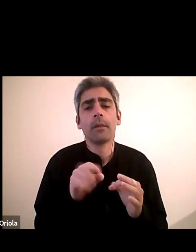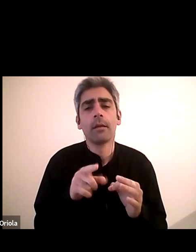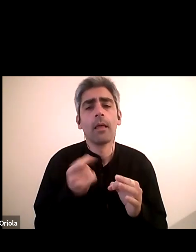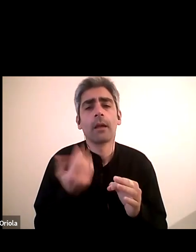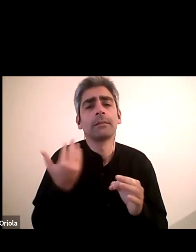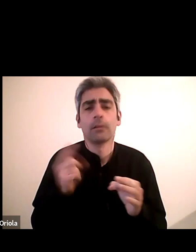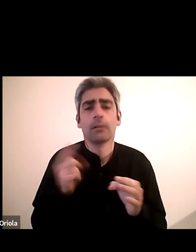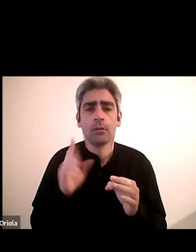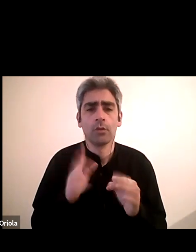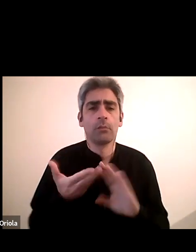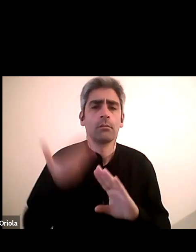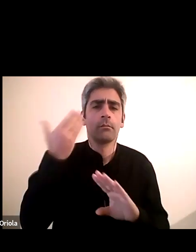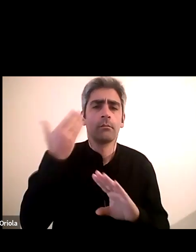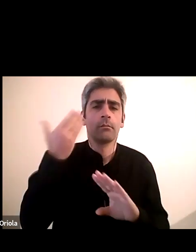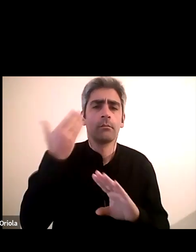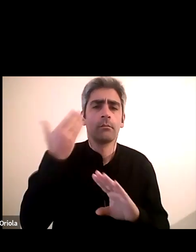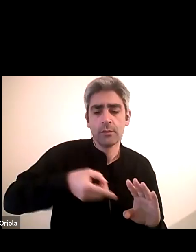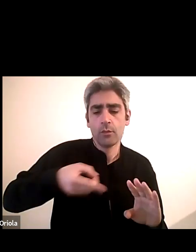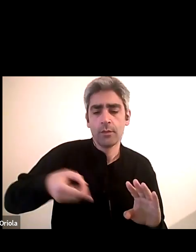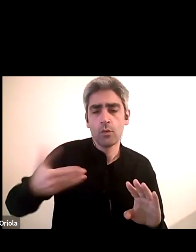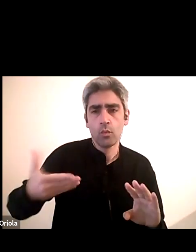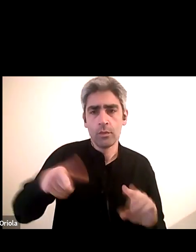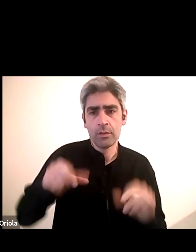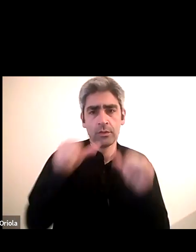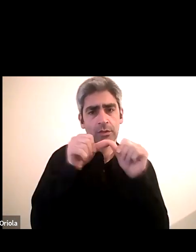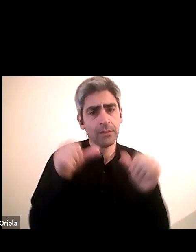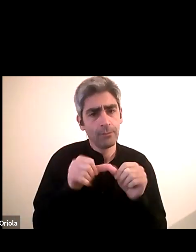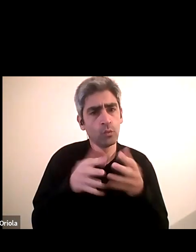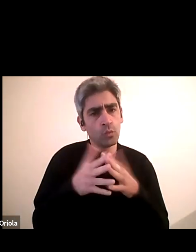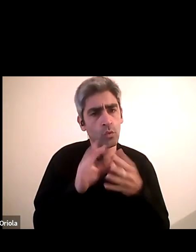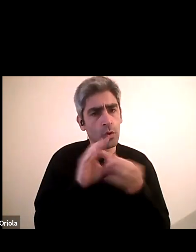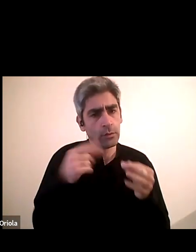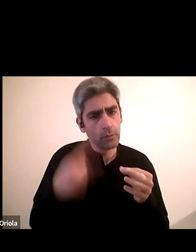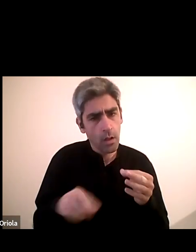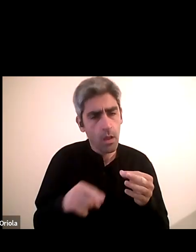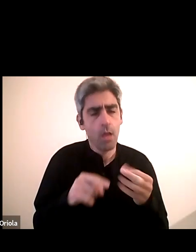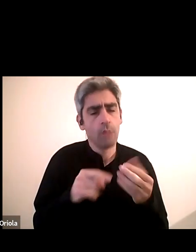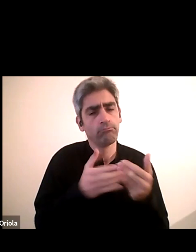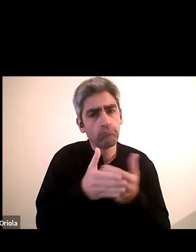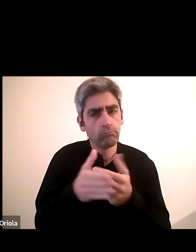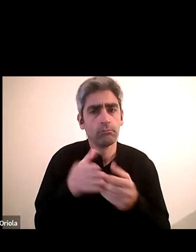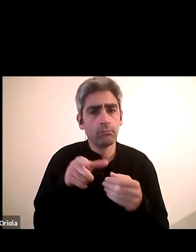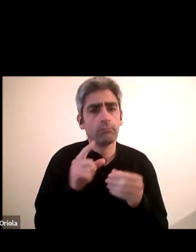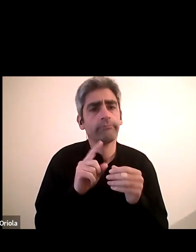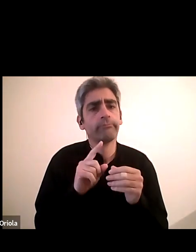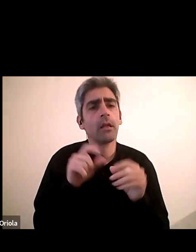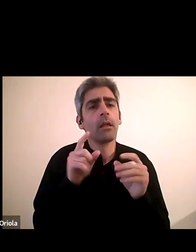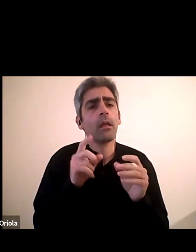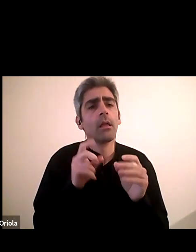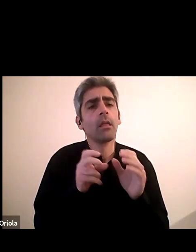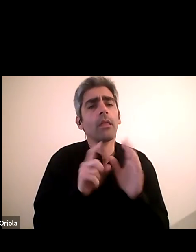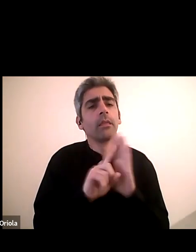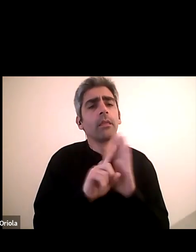recente, é de 1991. É um sistema estruturado, coerente, que tem a ver com a Diretiva Quadro, que é uma